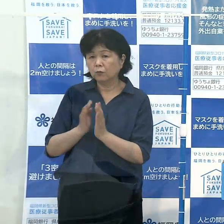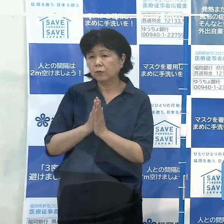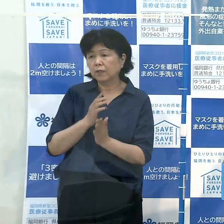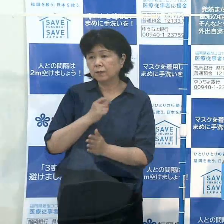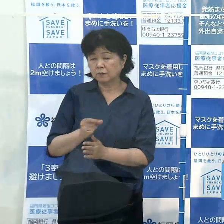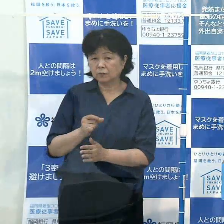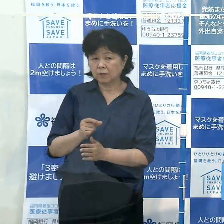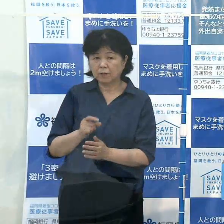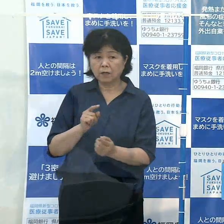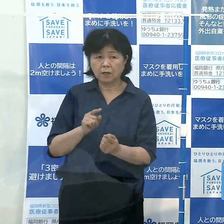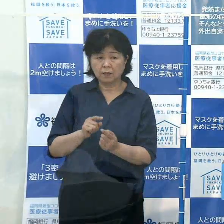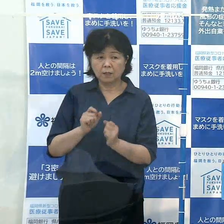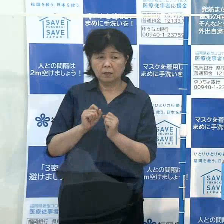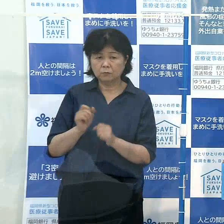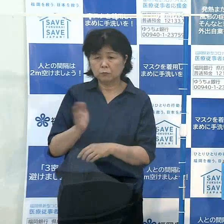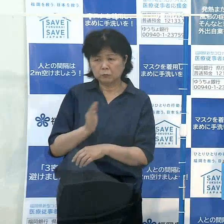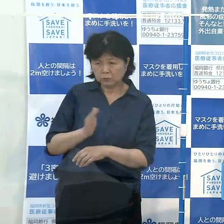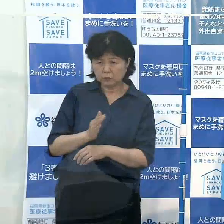っしゃるという事実はあるんですか？